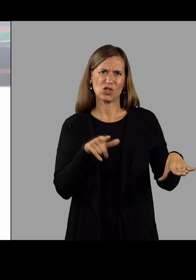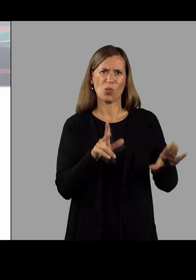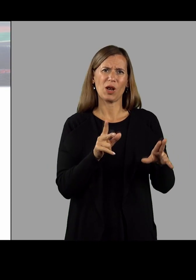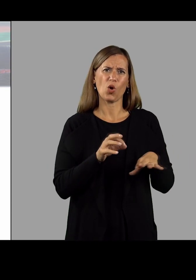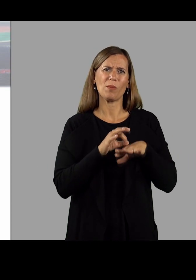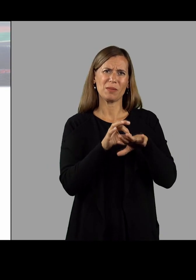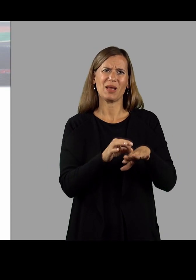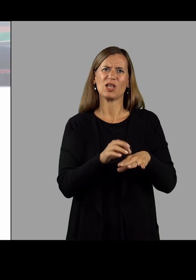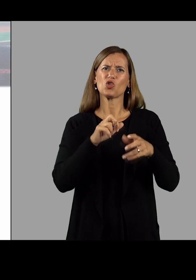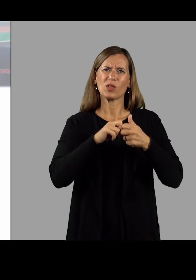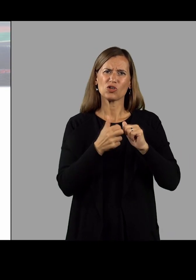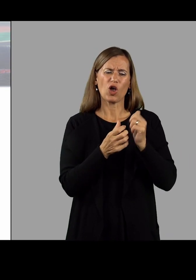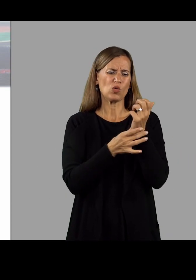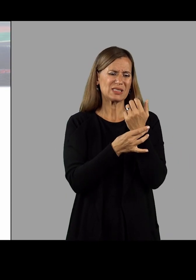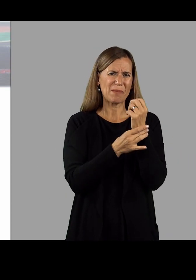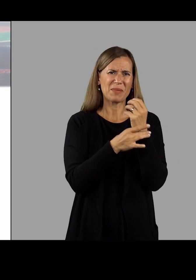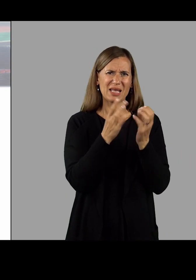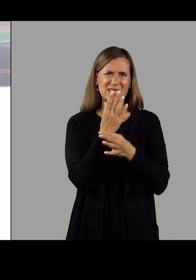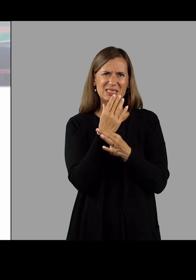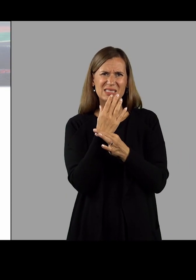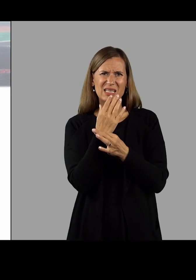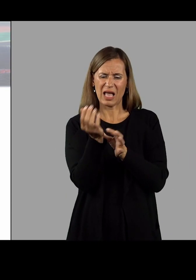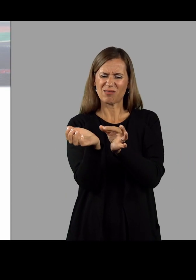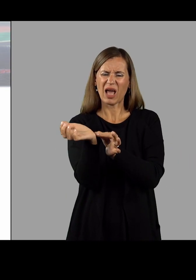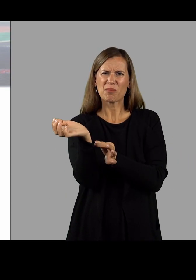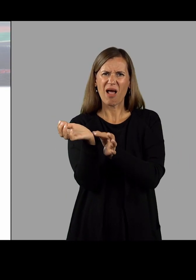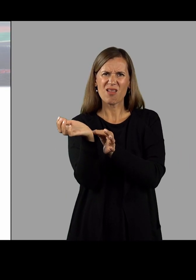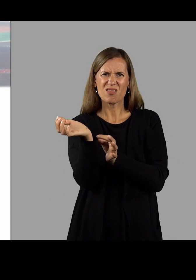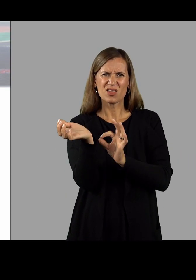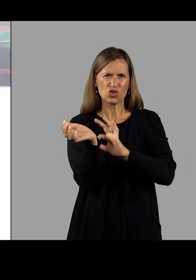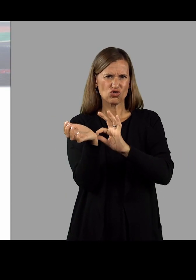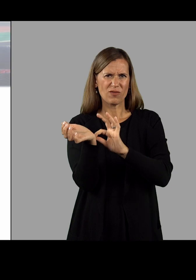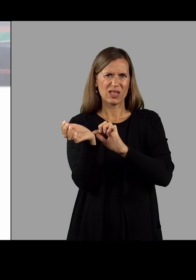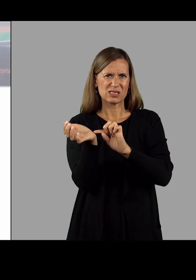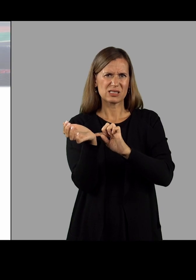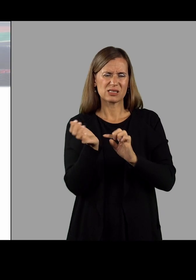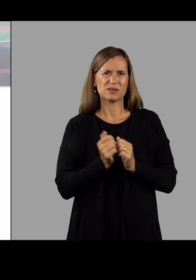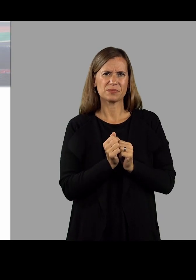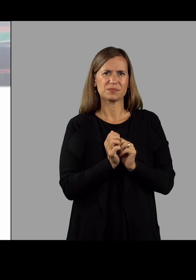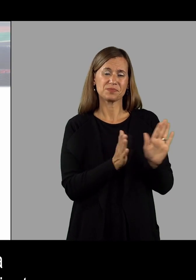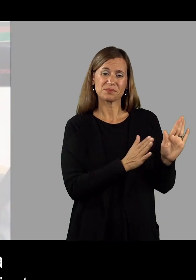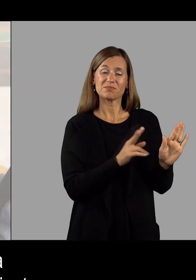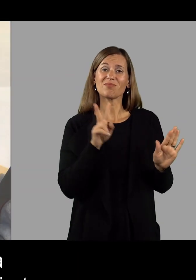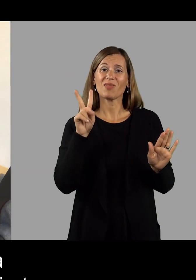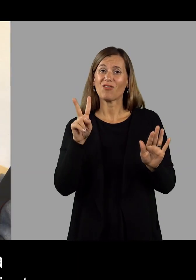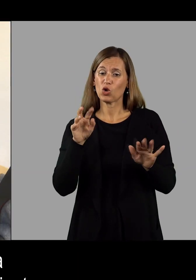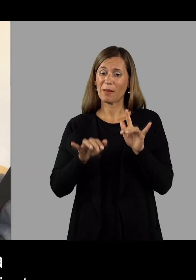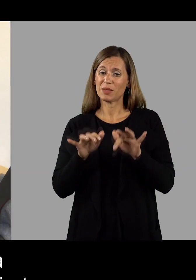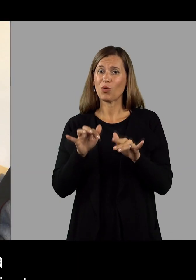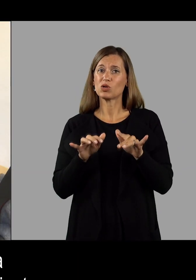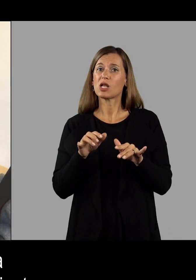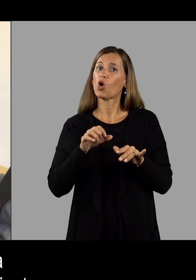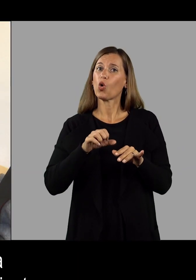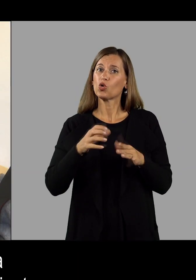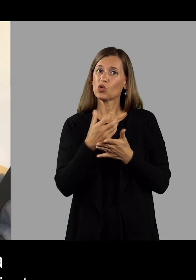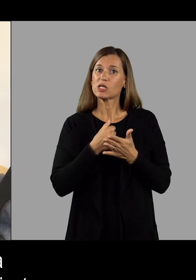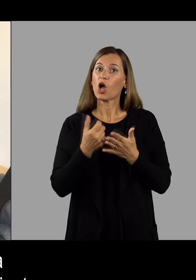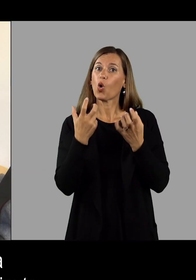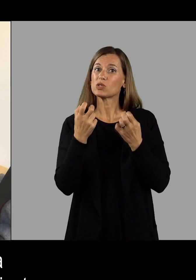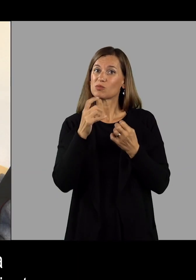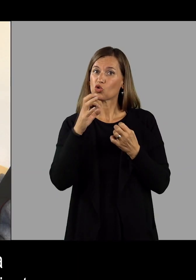visoko hitrost. Postavitev tipke neoptimalna, kot sem že omenil, pa seveda tipkovnica je neergonomična, zaradi tega, ker